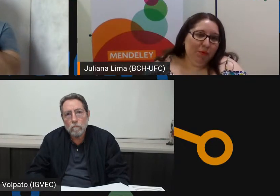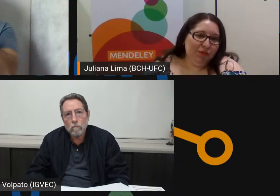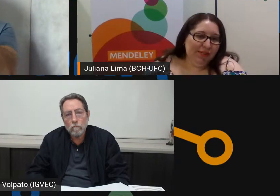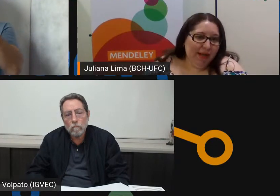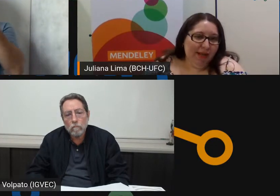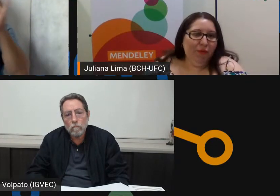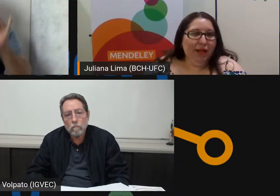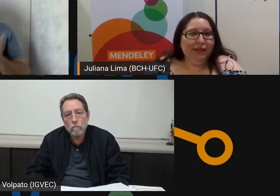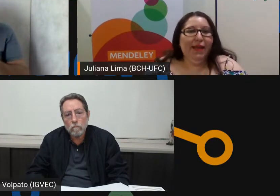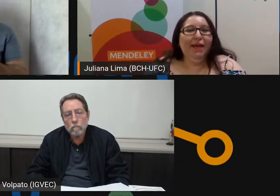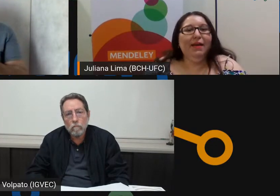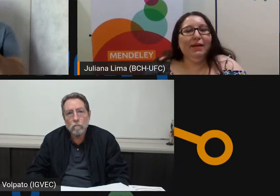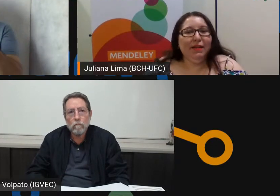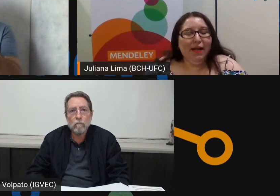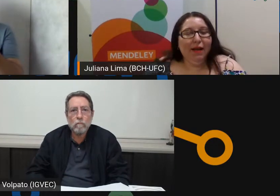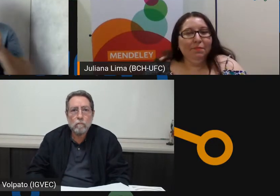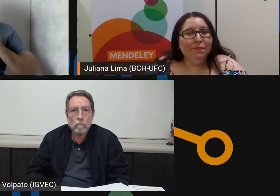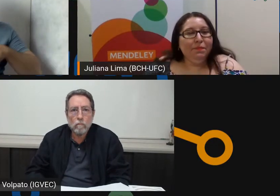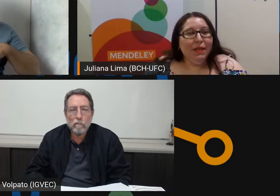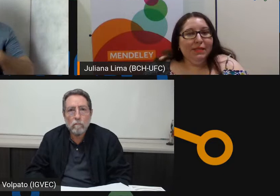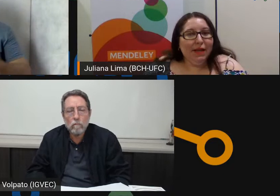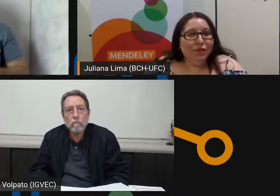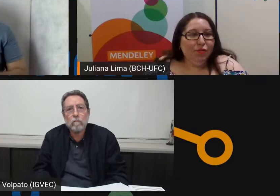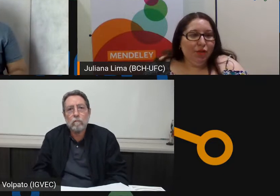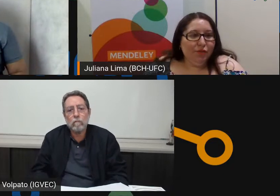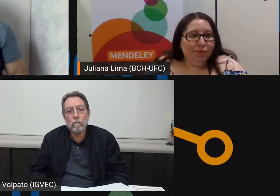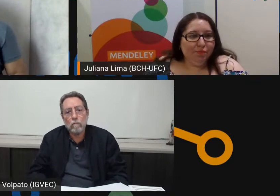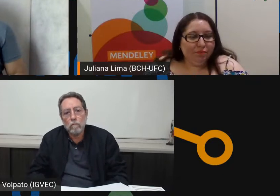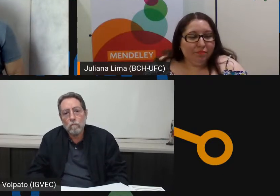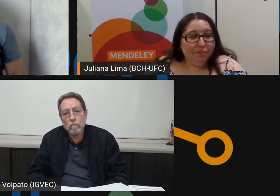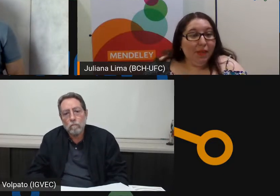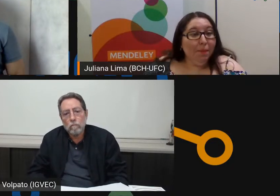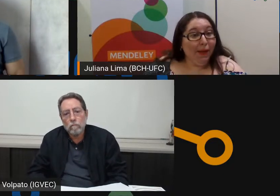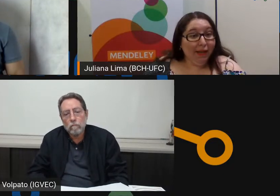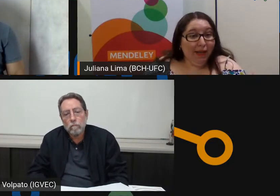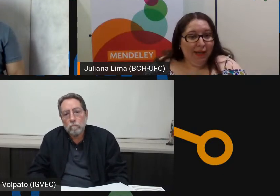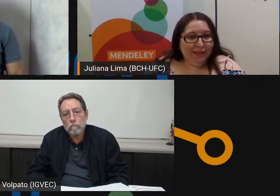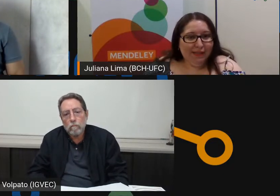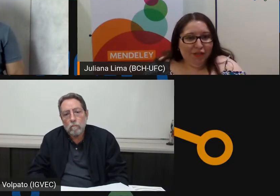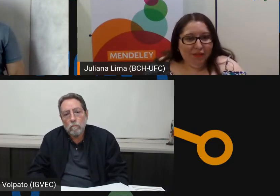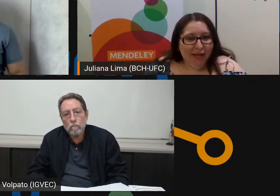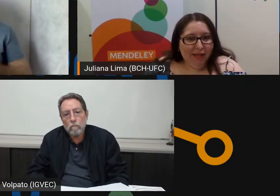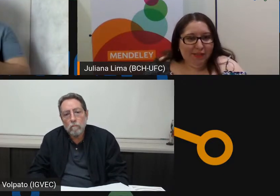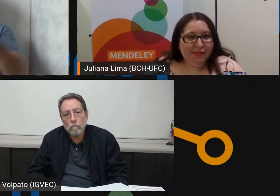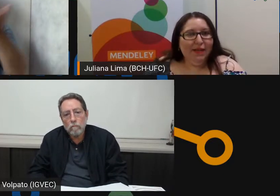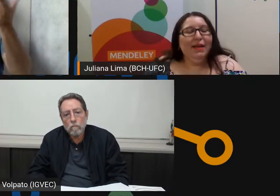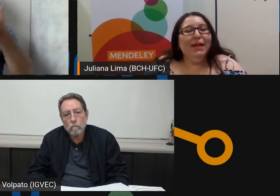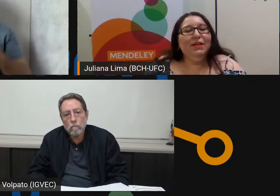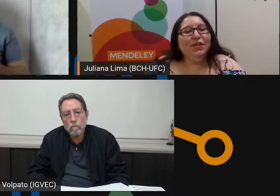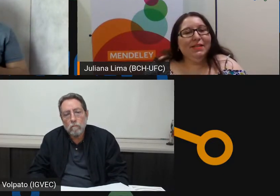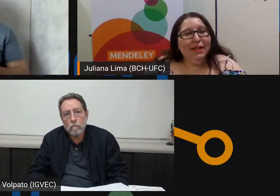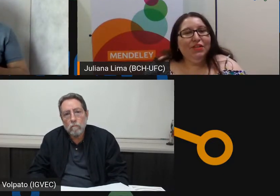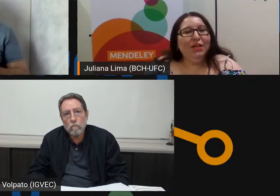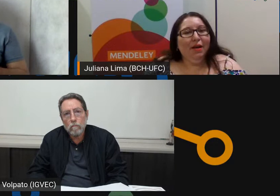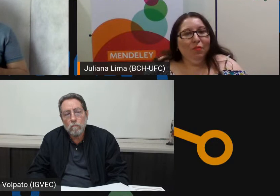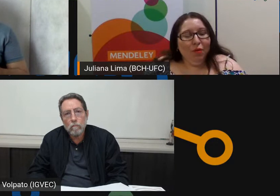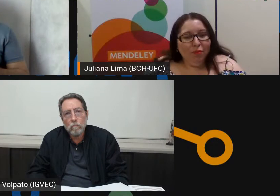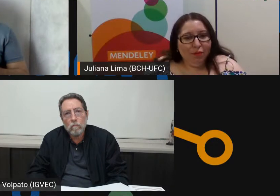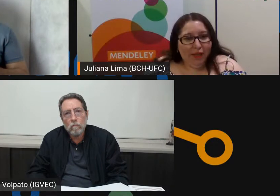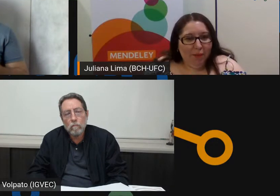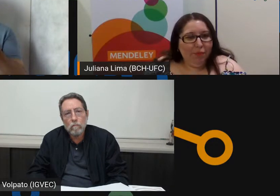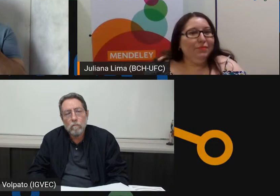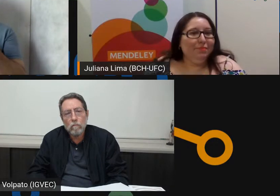a exemplo de Israel, Inglaterra, Canadá, Estados Unidos. Paralelo a essas atividades, ele já se